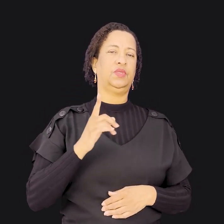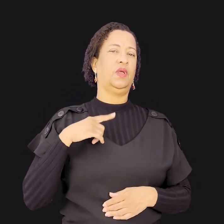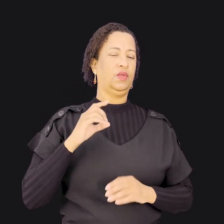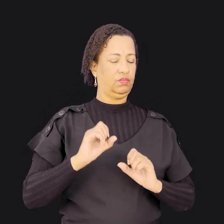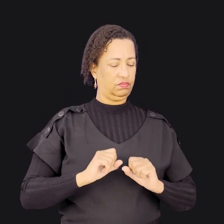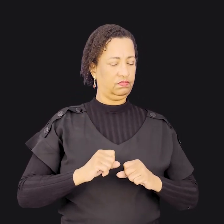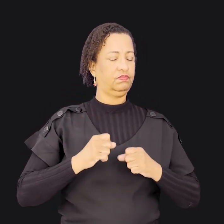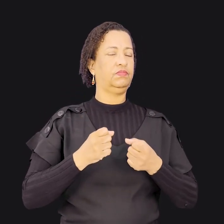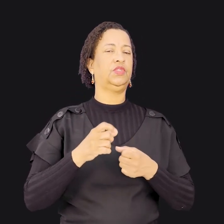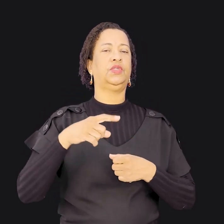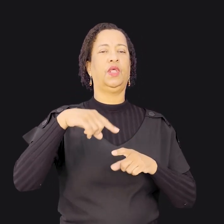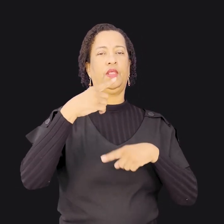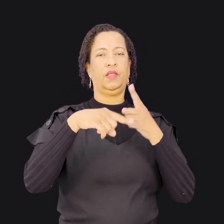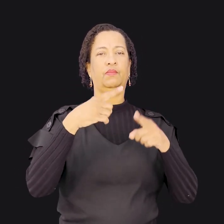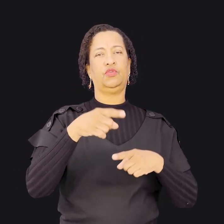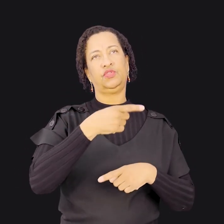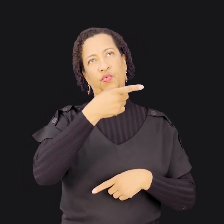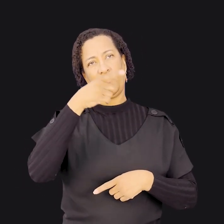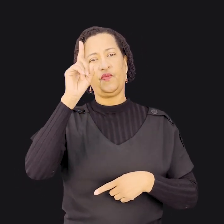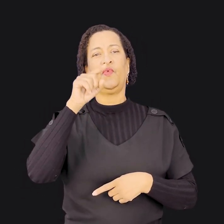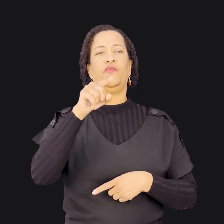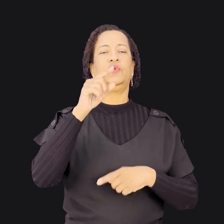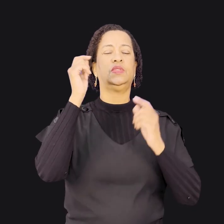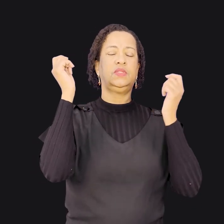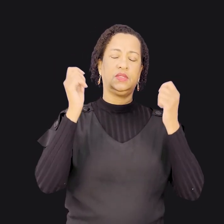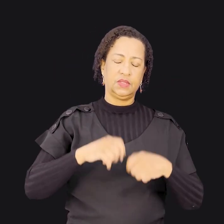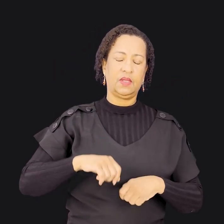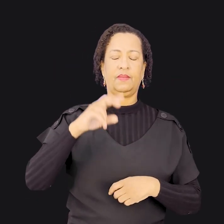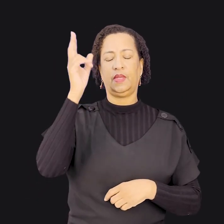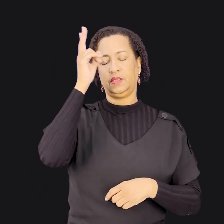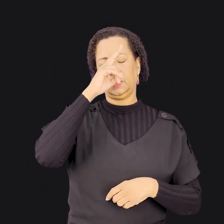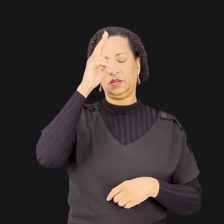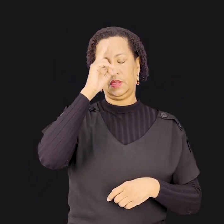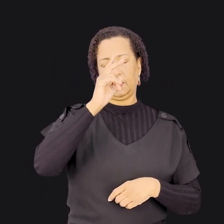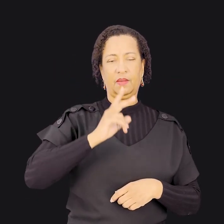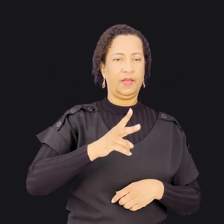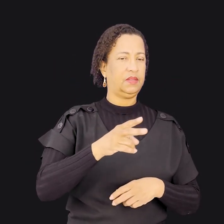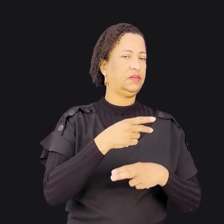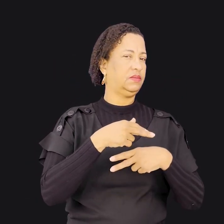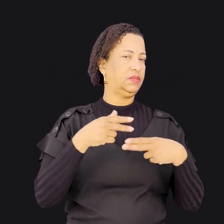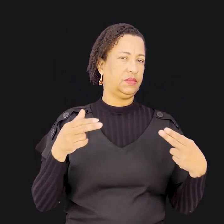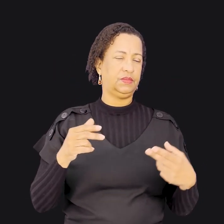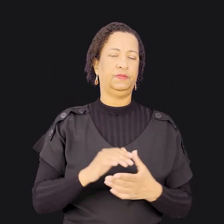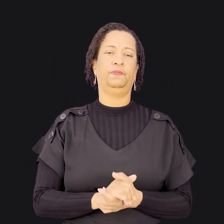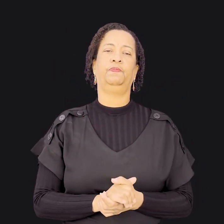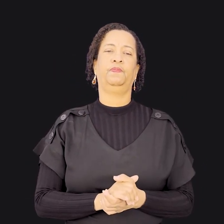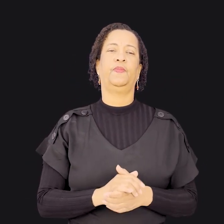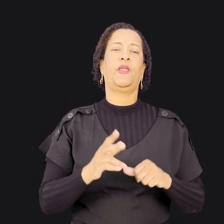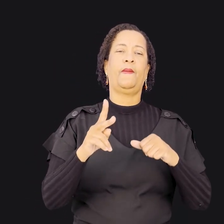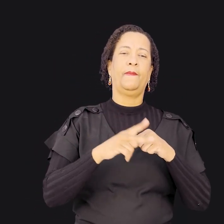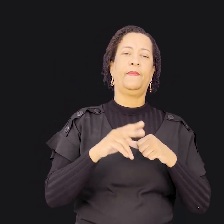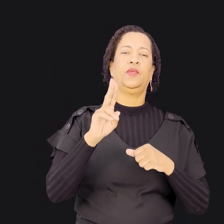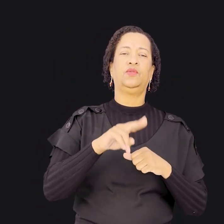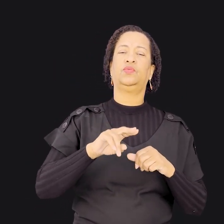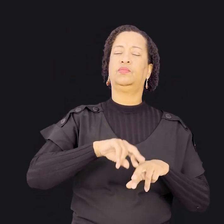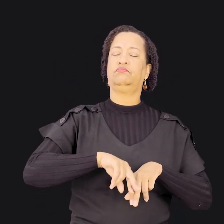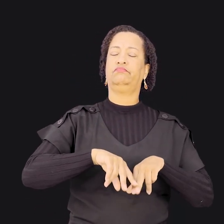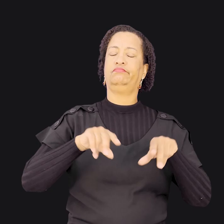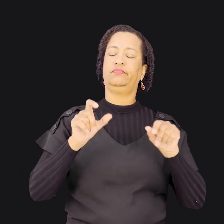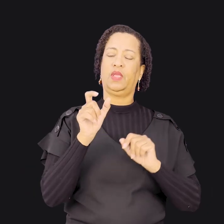também depois da minha partida vocês sejam sempre capazes de lembrar-se destas coisas. Pedro usou várias vezes